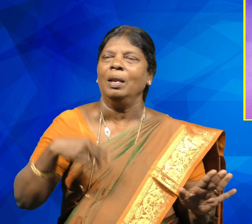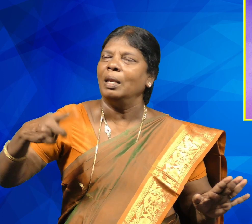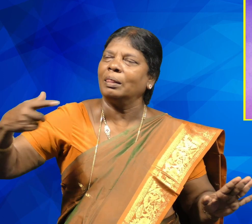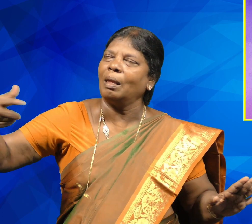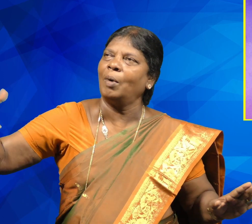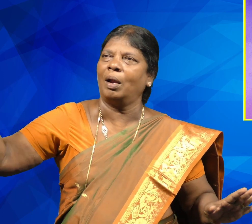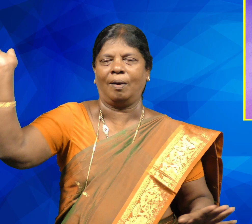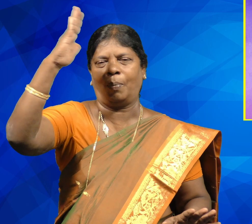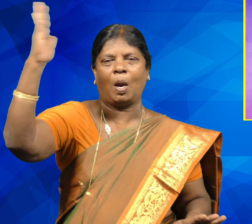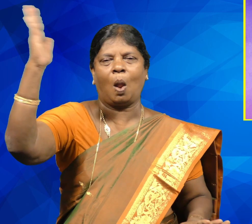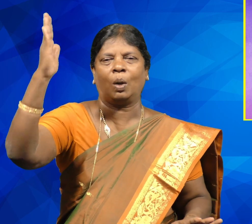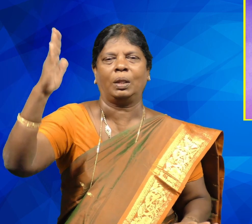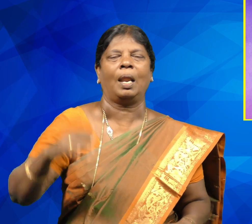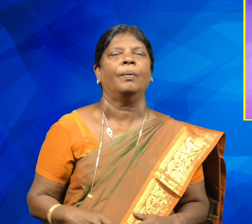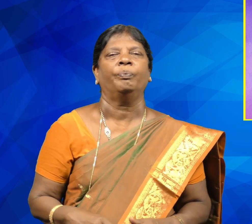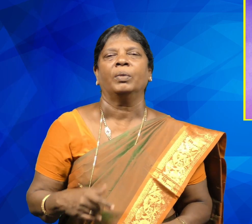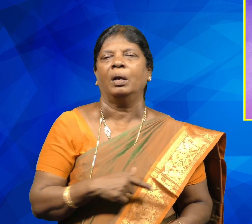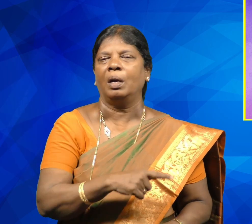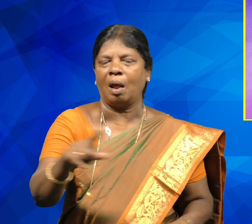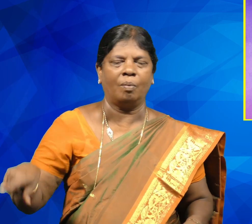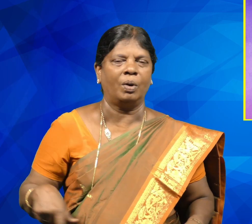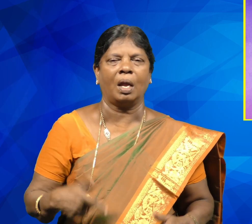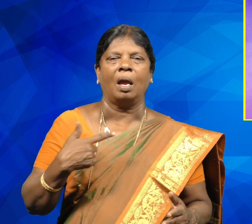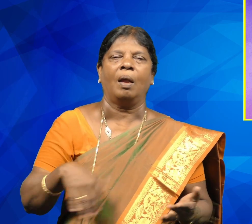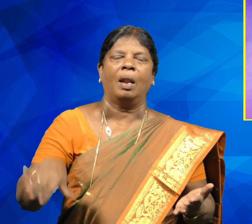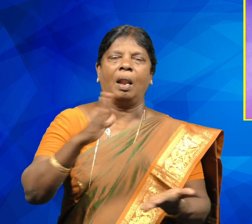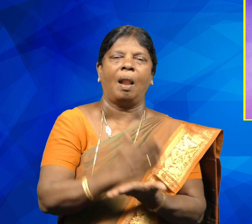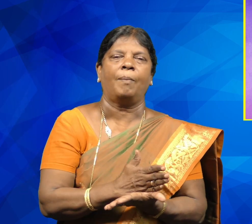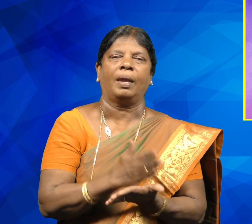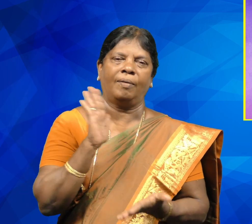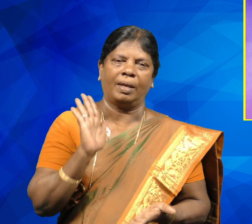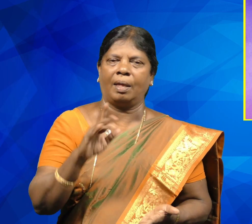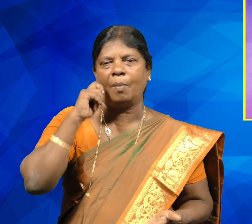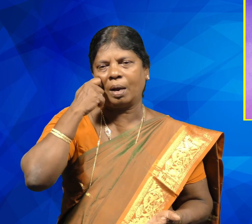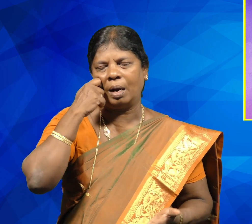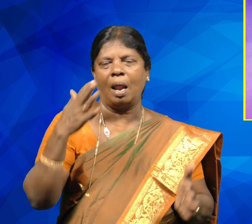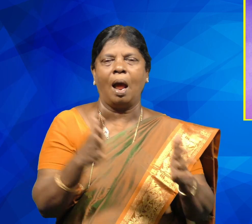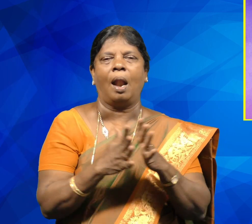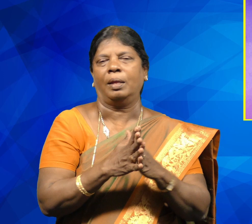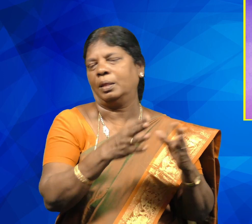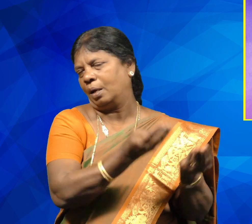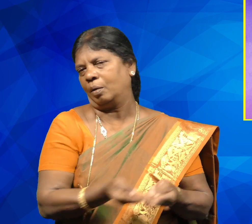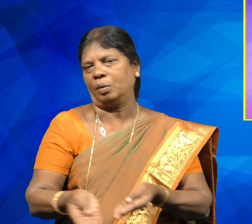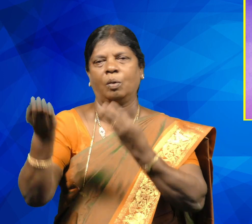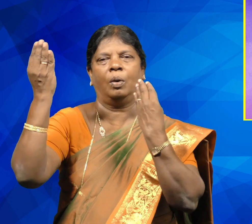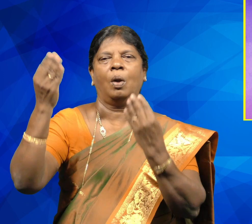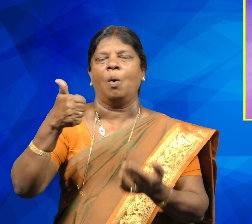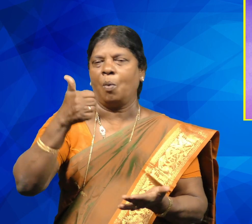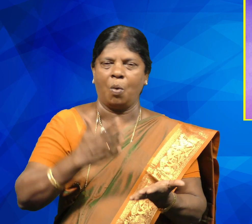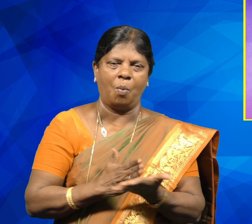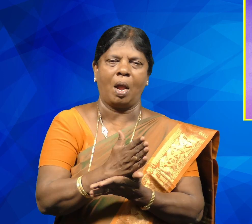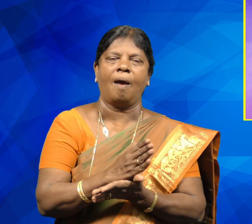தற்காலிகமானதான். நிரந்தரமான நித்திய வீட்டிலே அந்த பரலோகத்திற்கு தம் மீது நம்பிக்கை வைத்த மக்களை அவர்